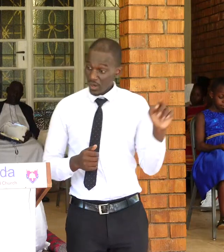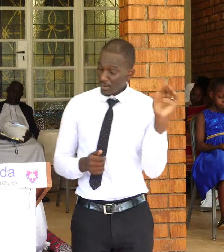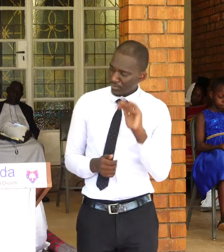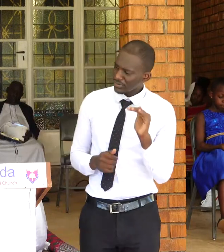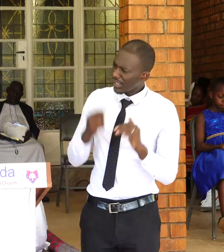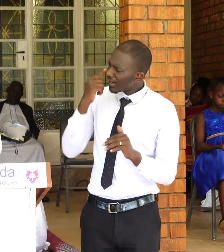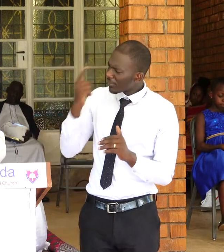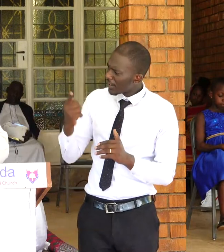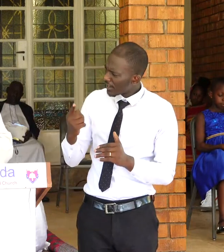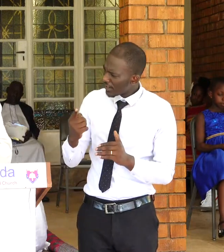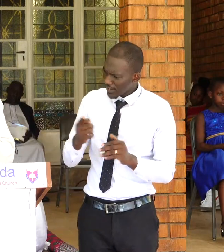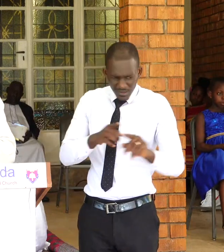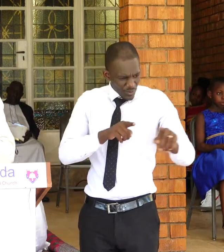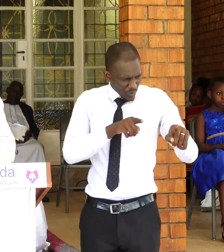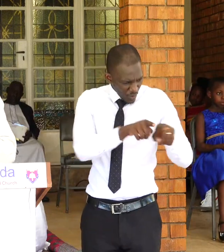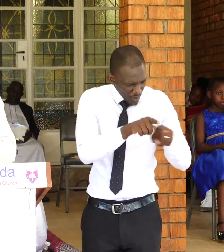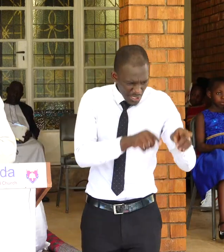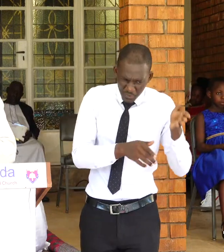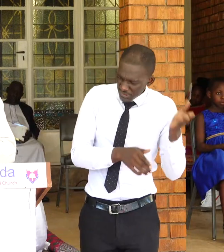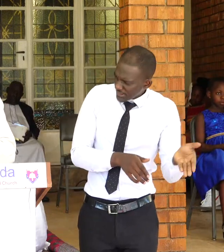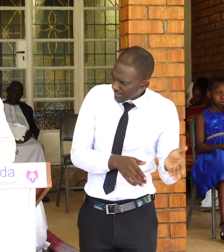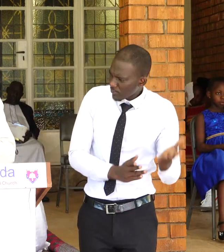laba omuliro n'enkubi bino,